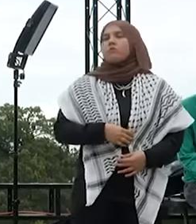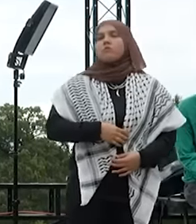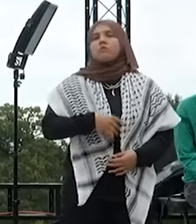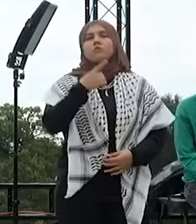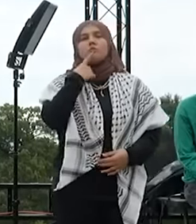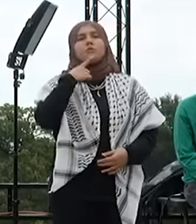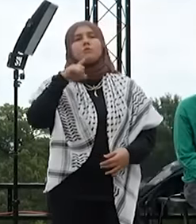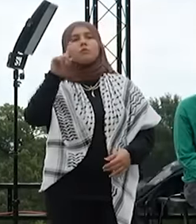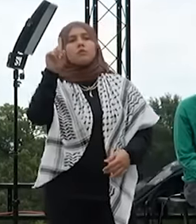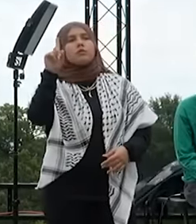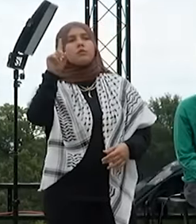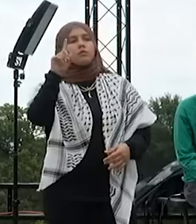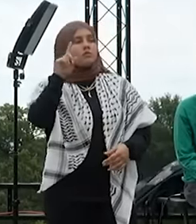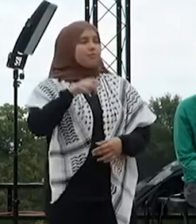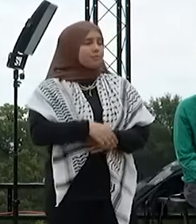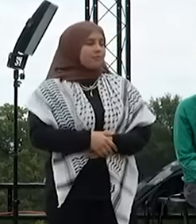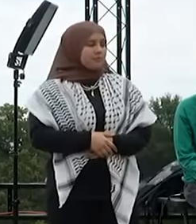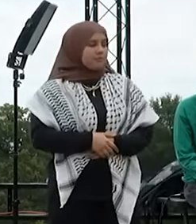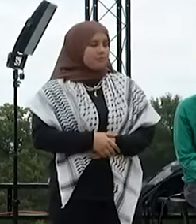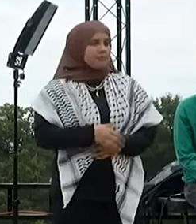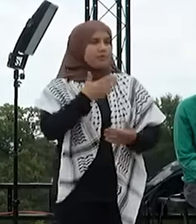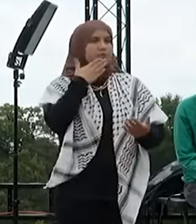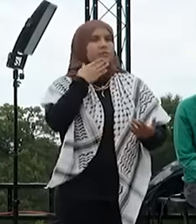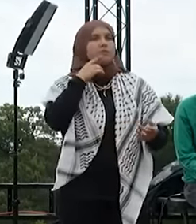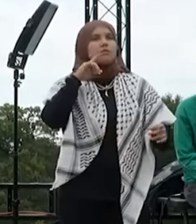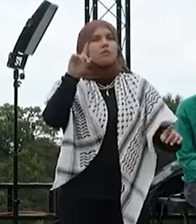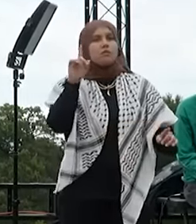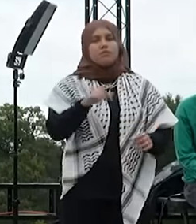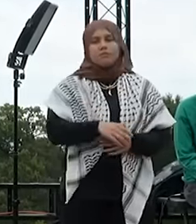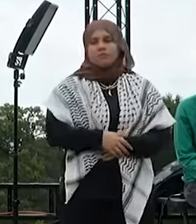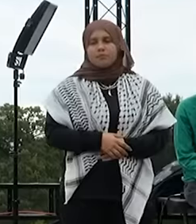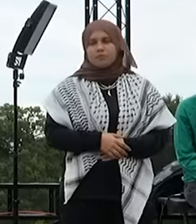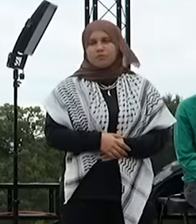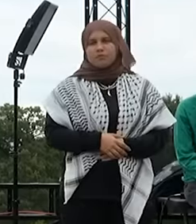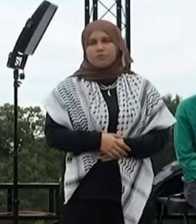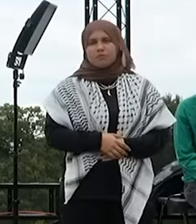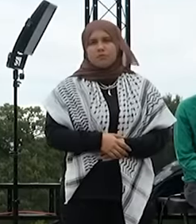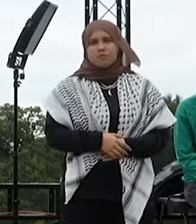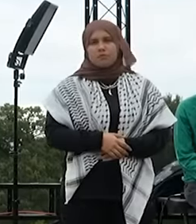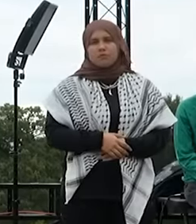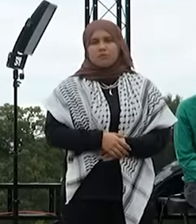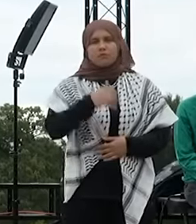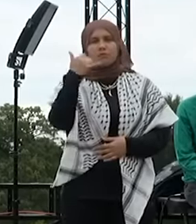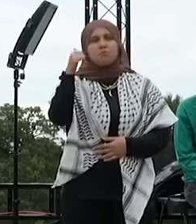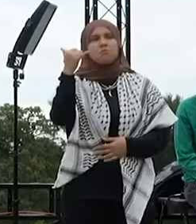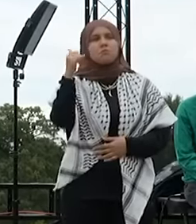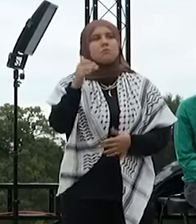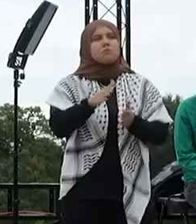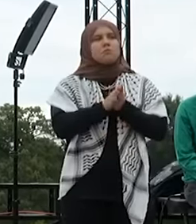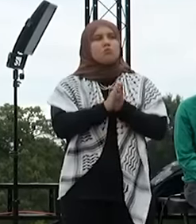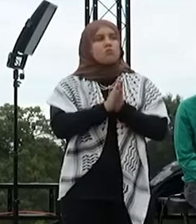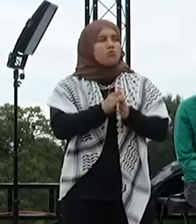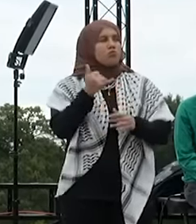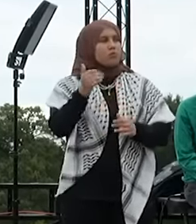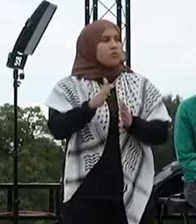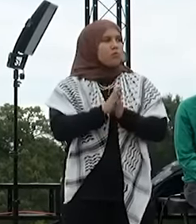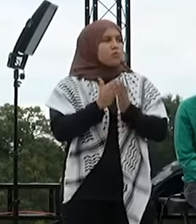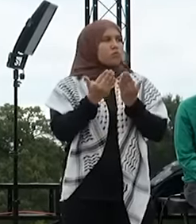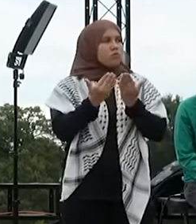بسم الله الرحمن الرحيم الحمد لله رب العالمين ولا عدوان إلا على الظالمين